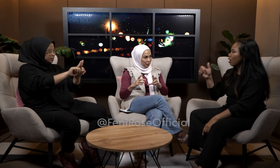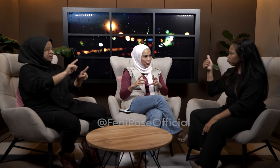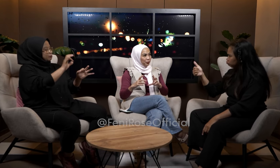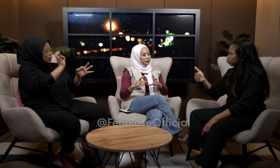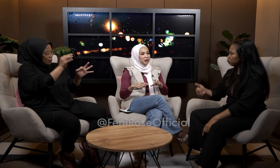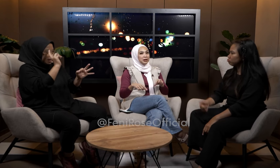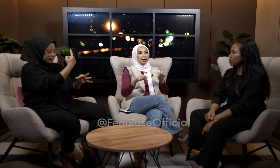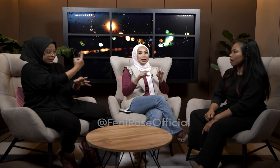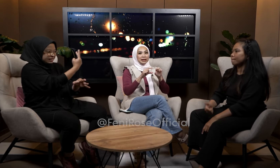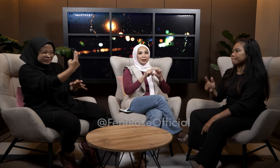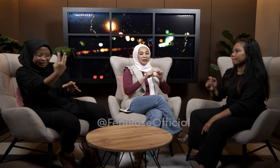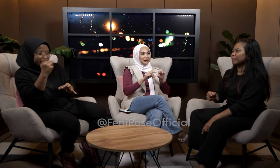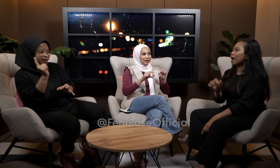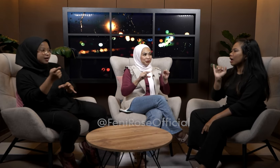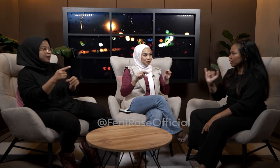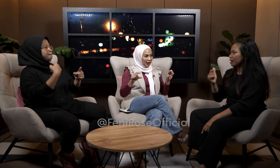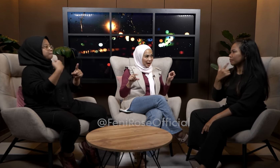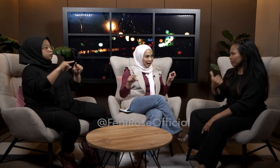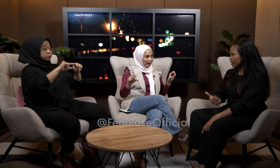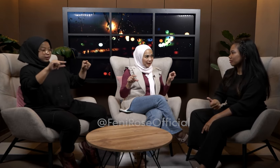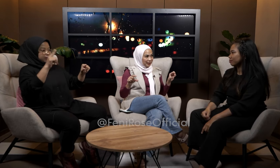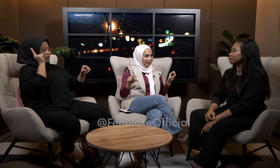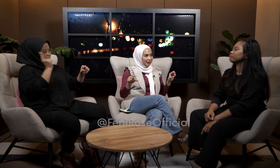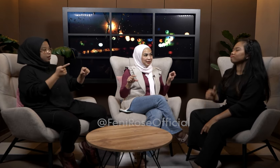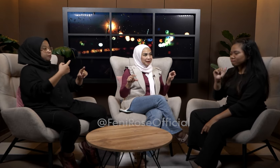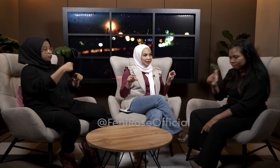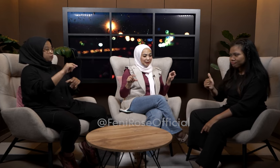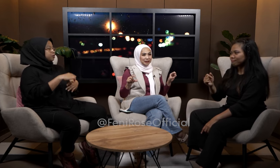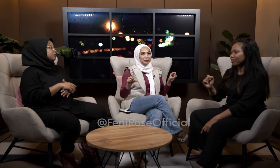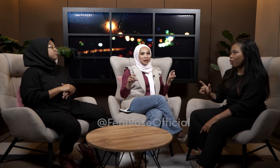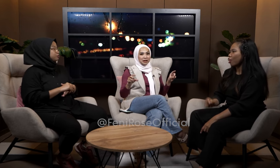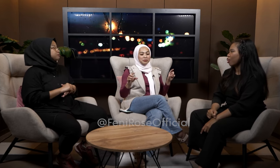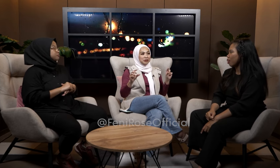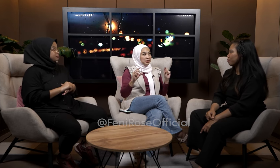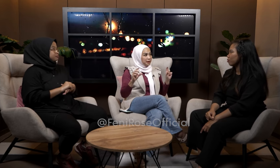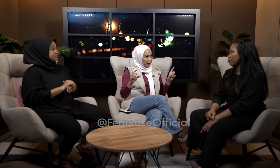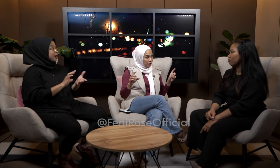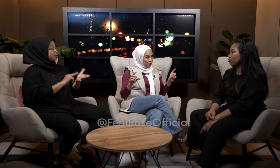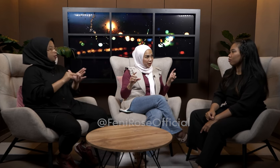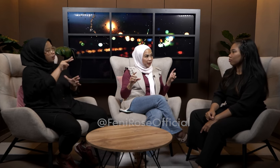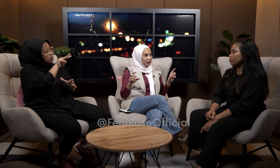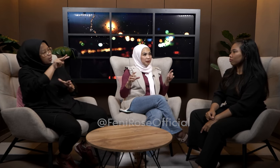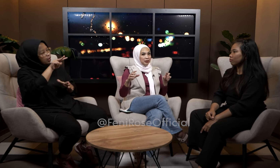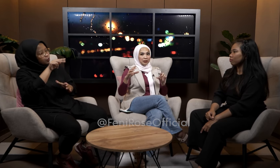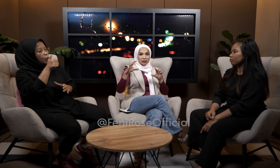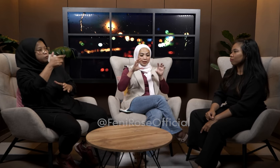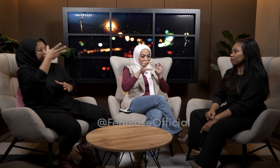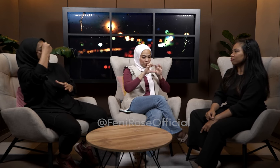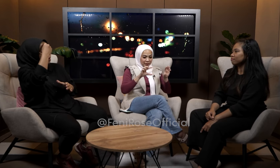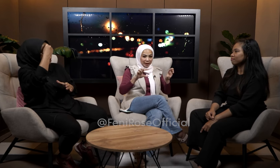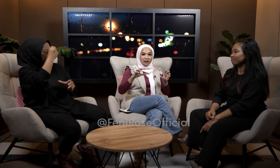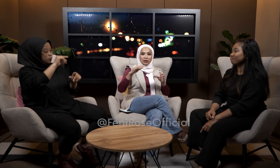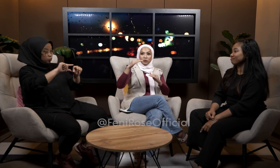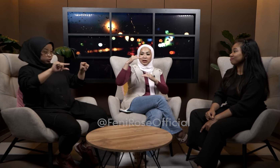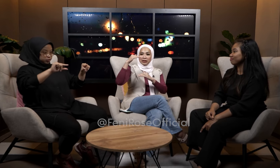gitu dan ada subtitlenya juga ada subtit bisa dilihat juga dari lihat tulisan dan juga